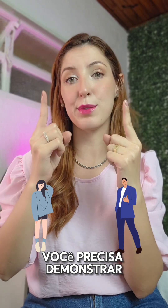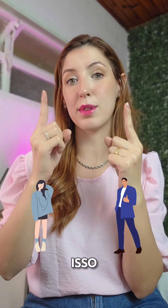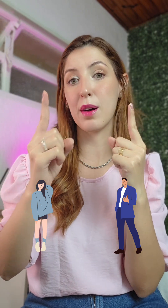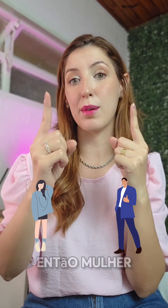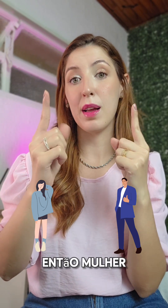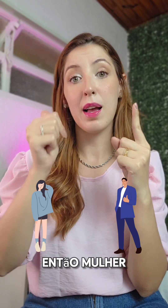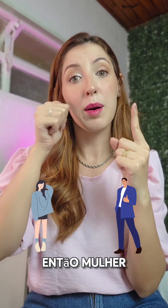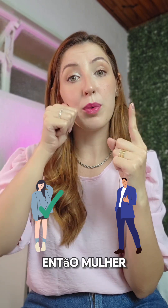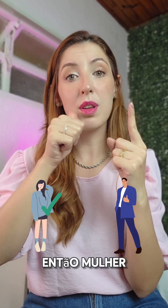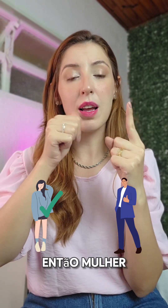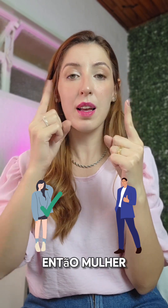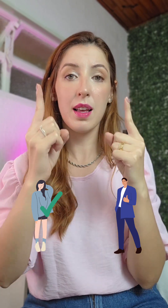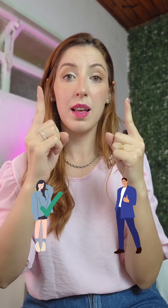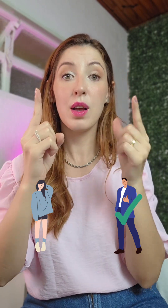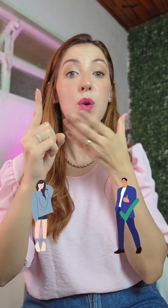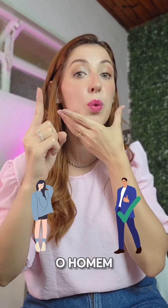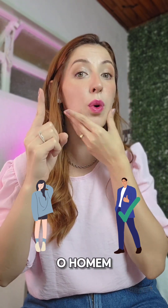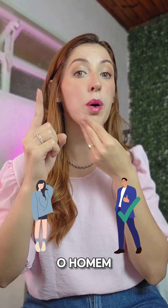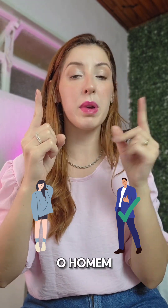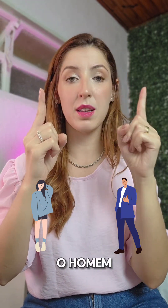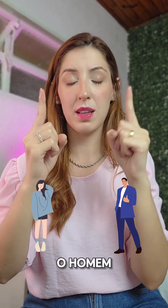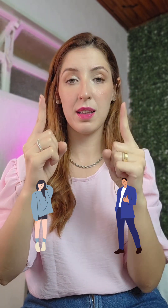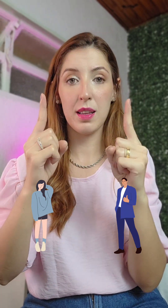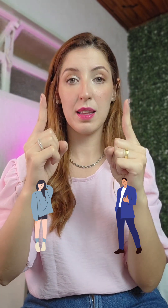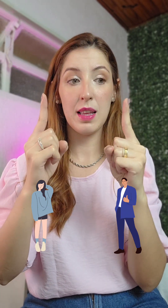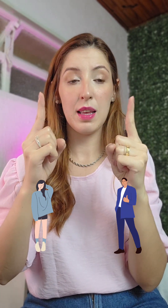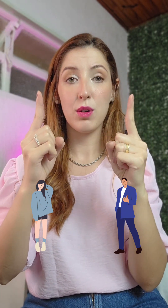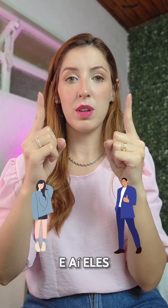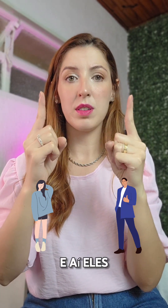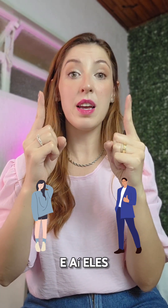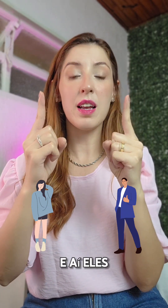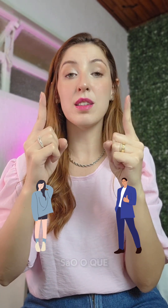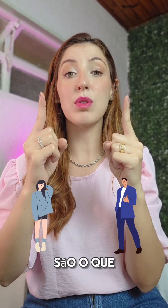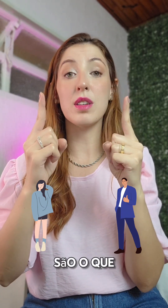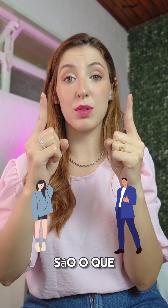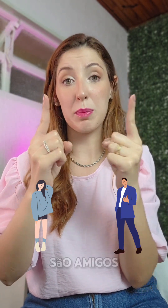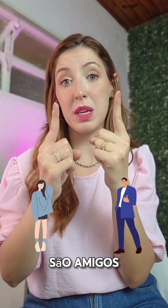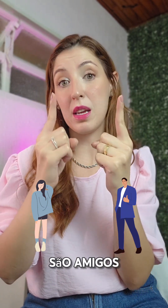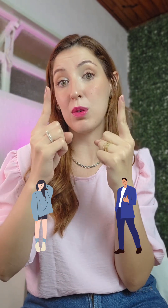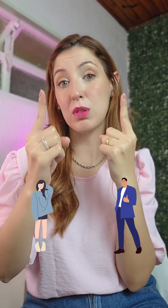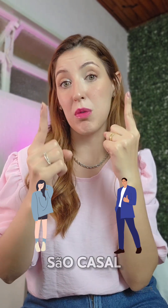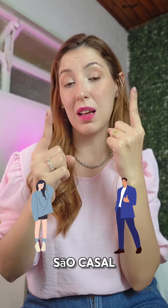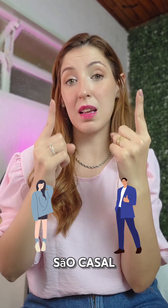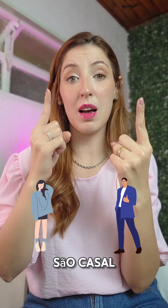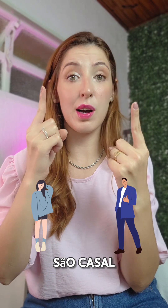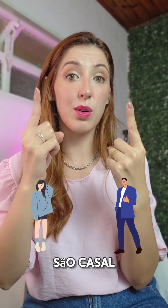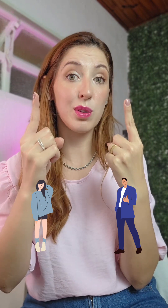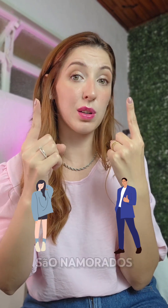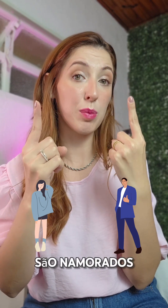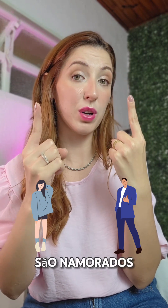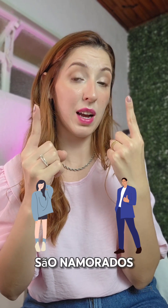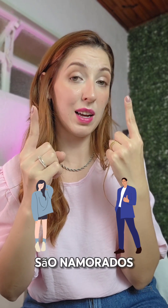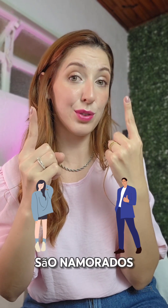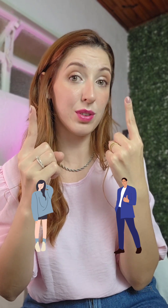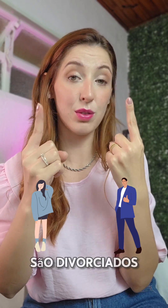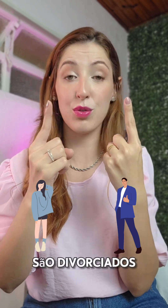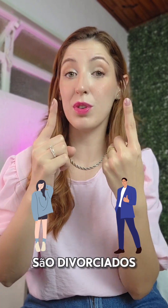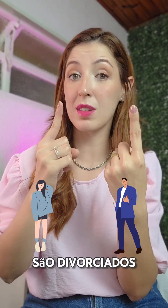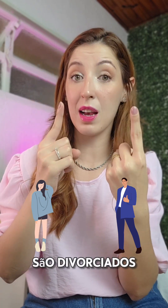Então, mulher, o homem, e aí eles são o quê? São amigos, são um casal, são namorados, são